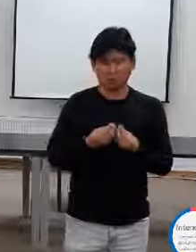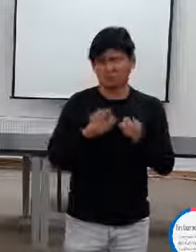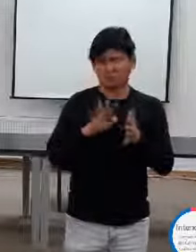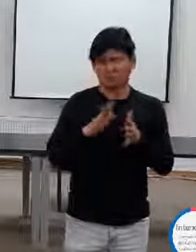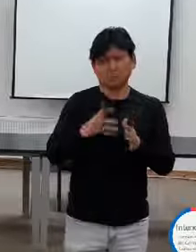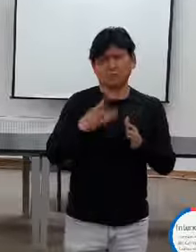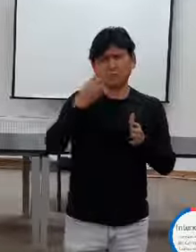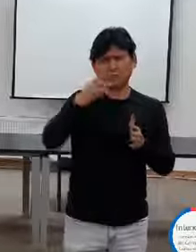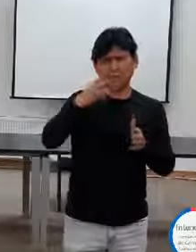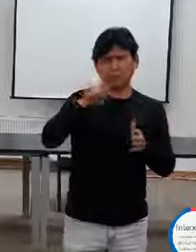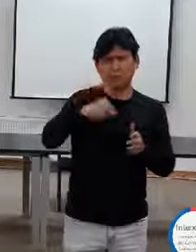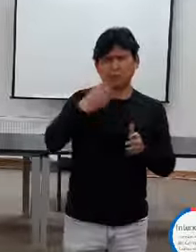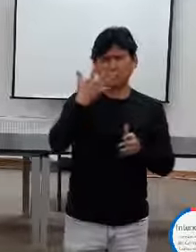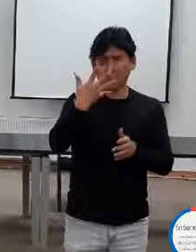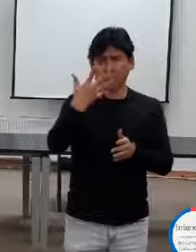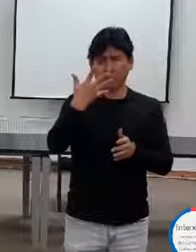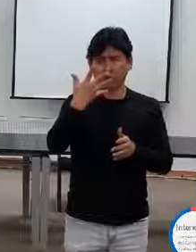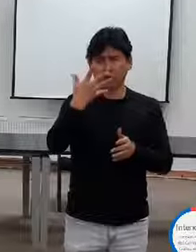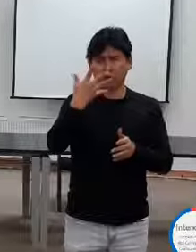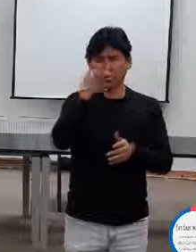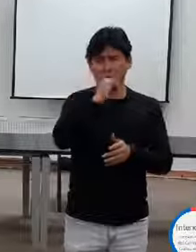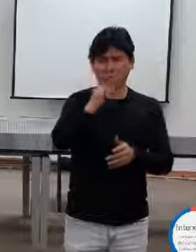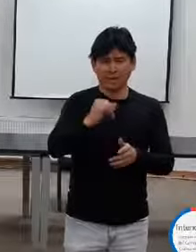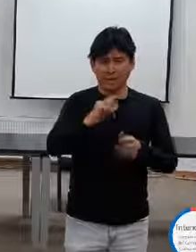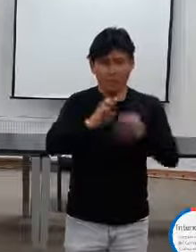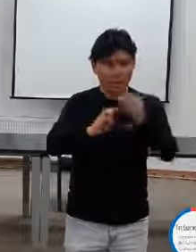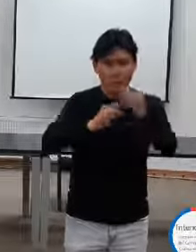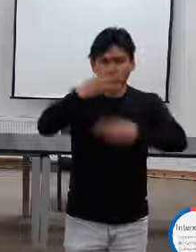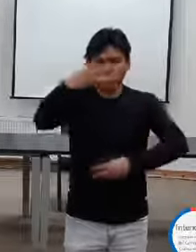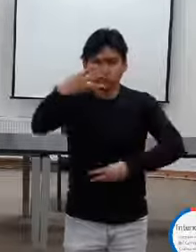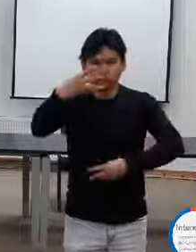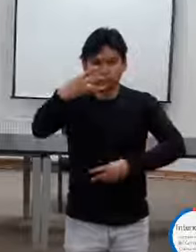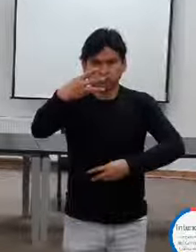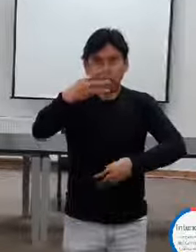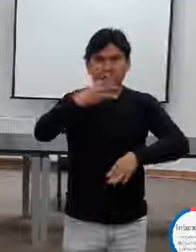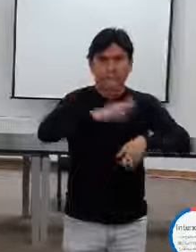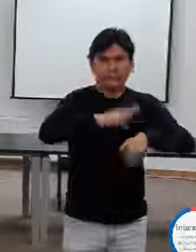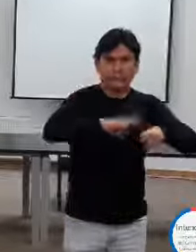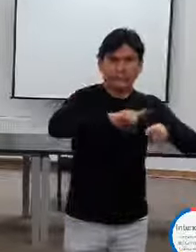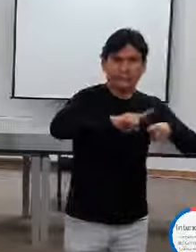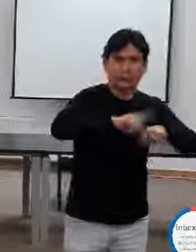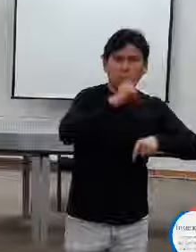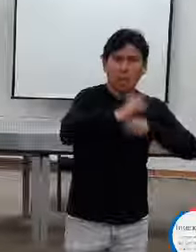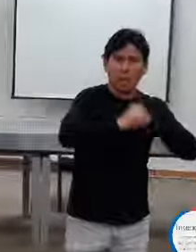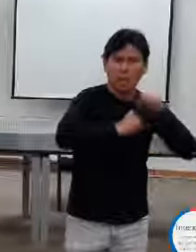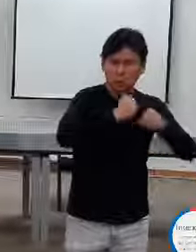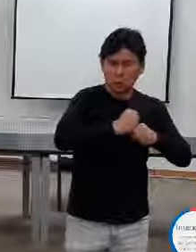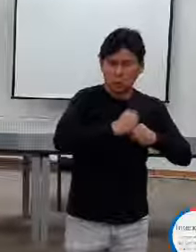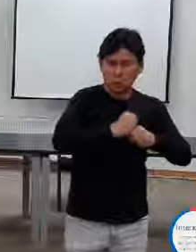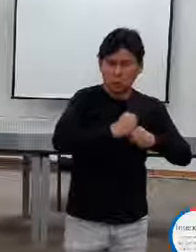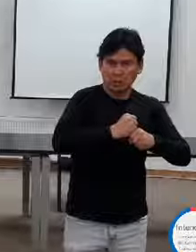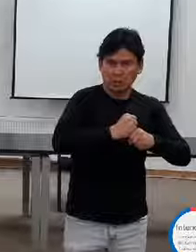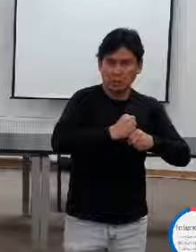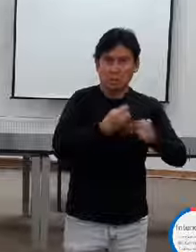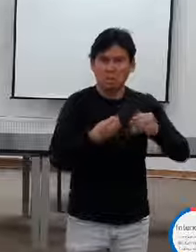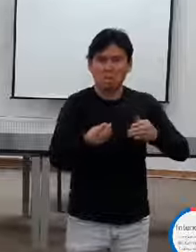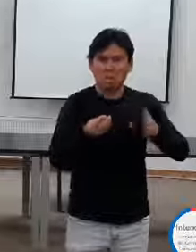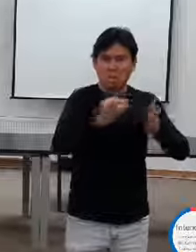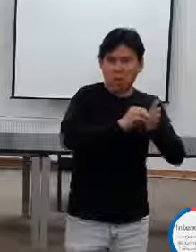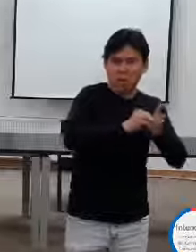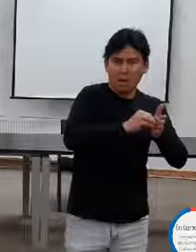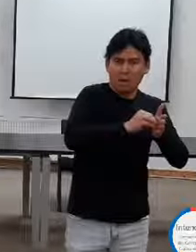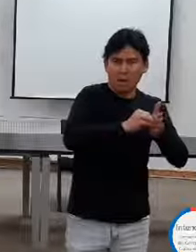aproximadamente 3,5 a 4 veces la cantidad de créditos que se cursa en un año común y corriente sumado